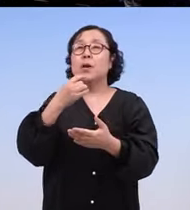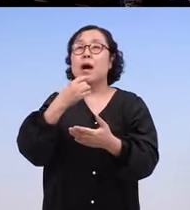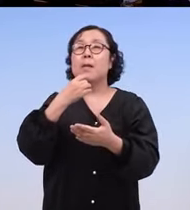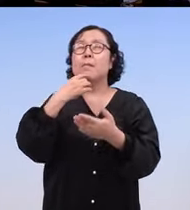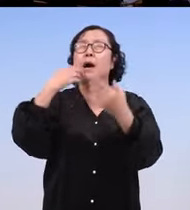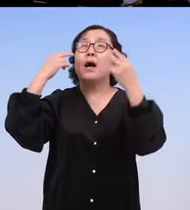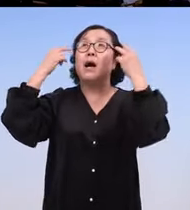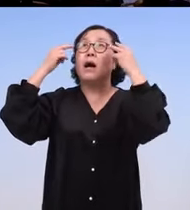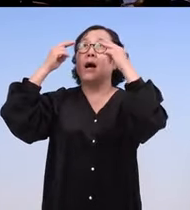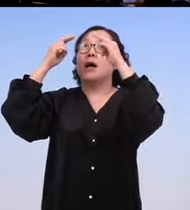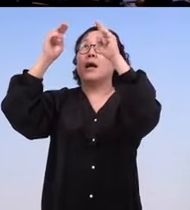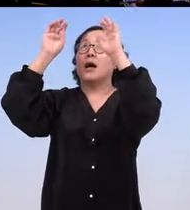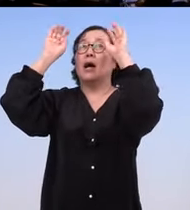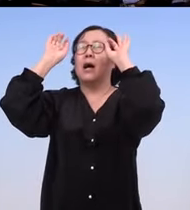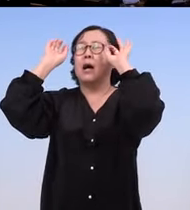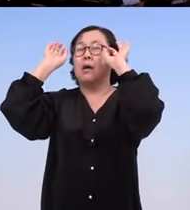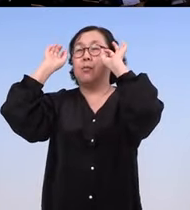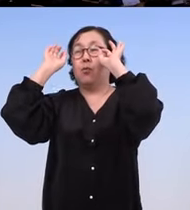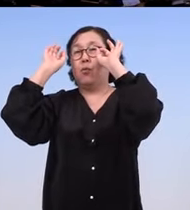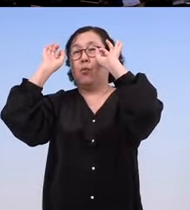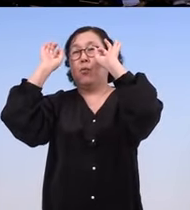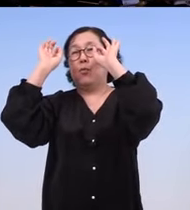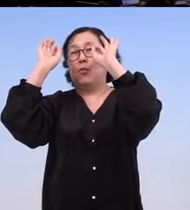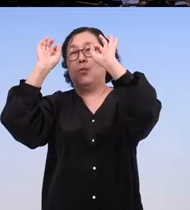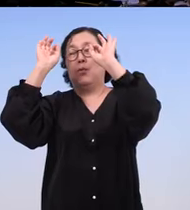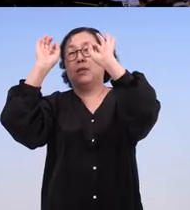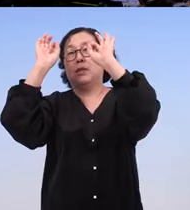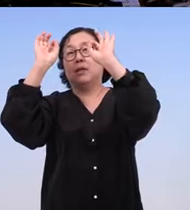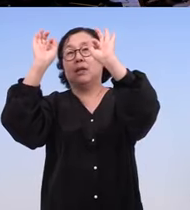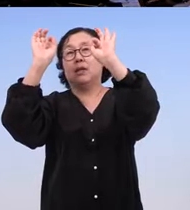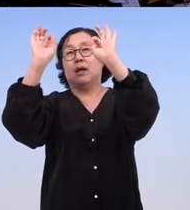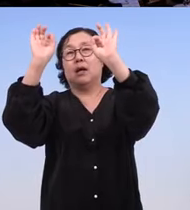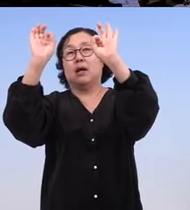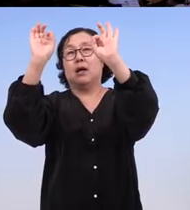주만 바라볼지라.